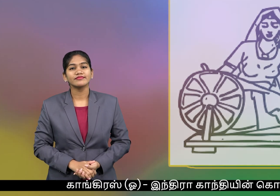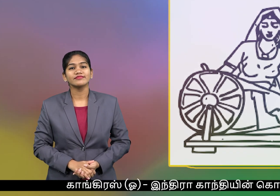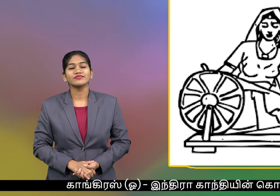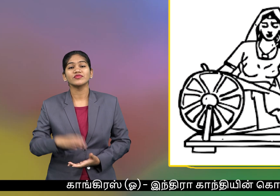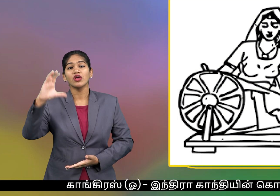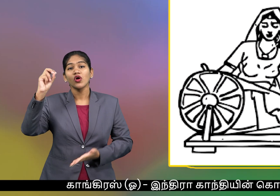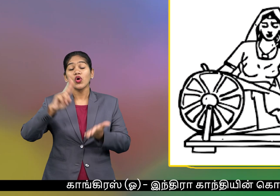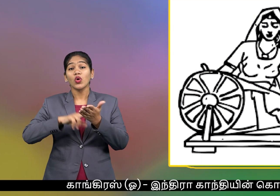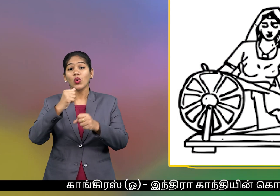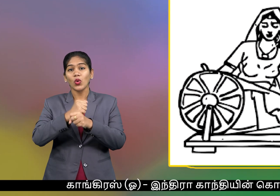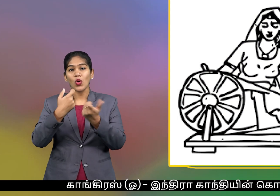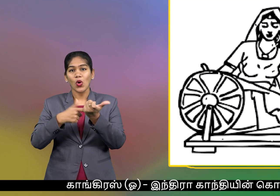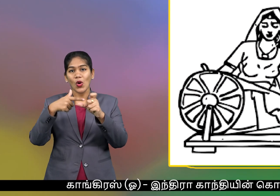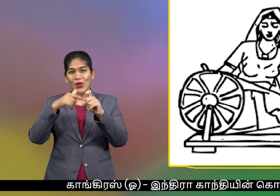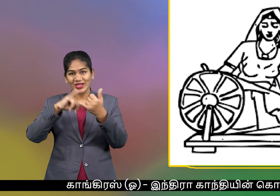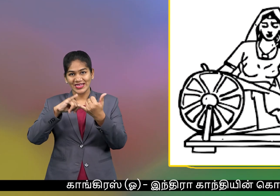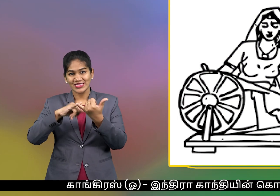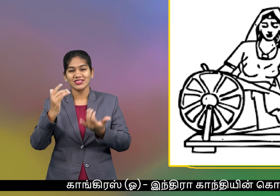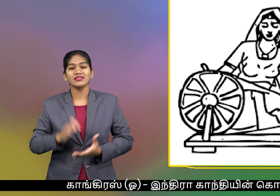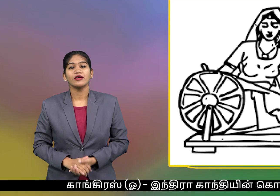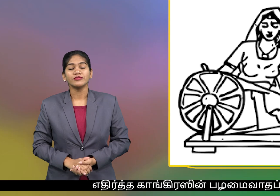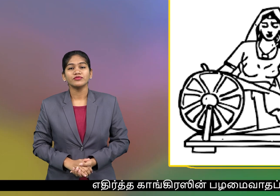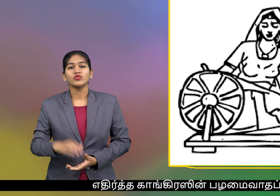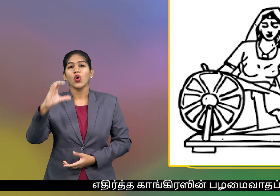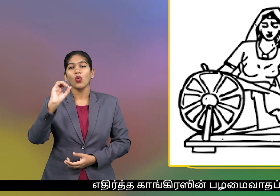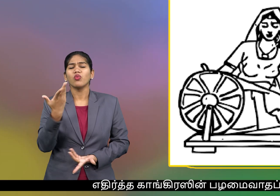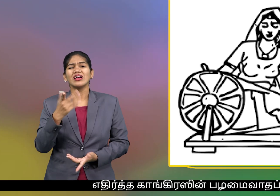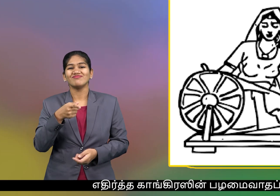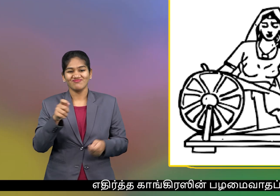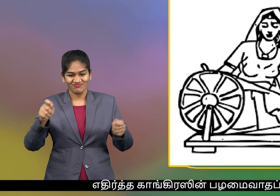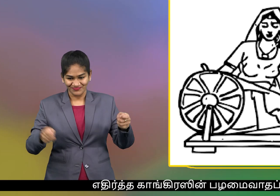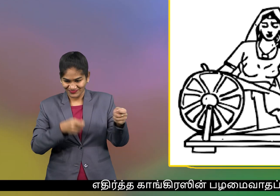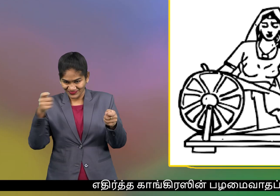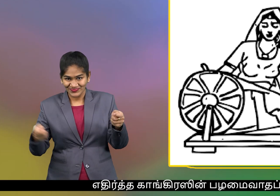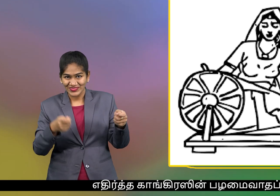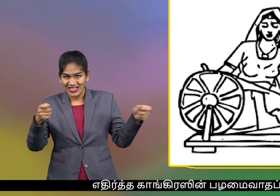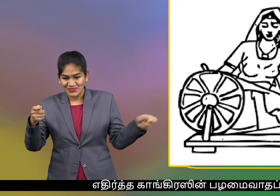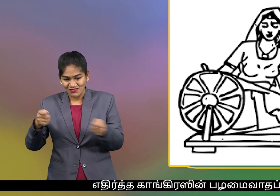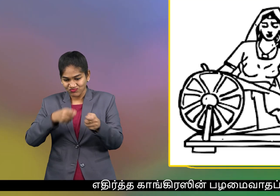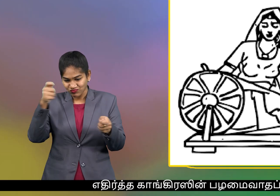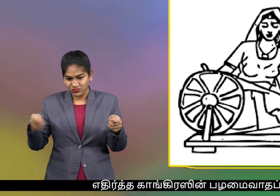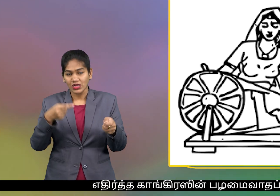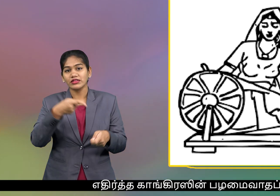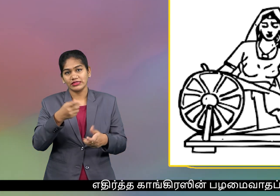காங்கிரஸ் ஓ. இந்திரா காந்தியின் கொள்கைகளை எதிர்த்த காங்கிரசின் பழமைவாத பிரிவு.